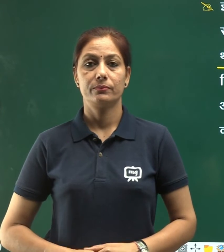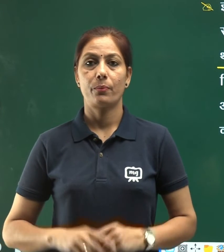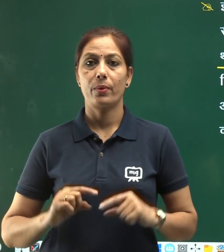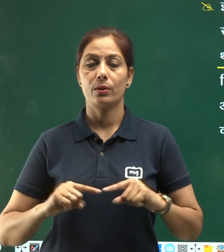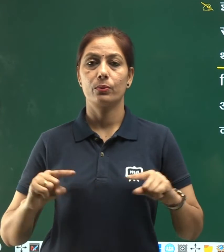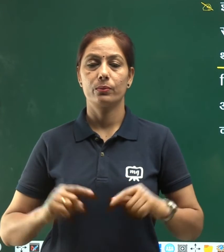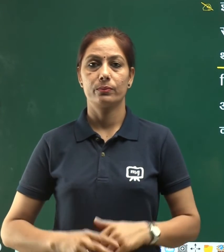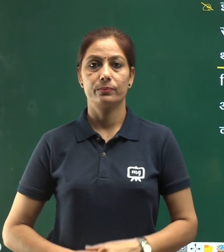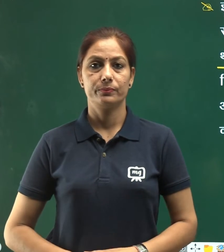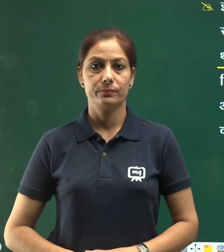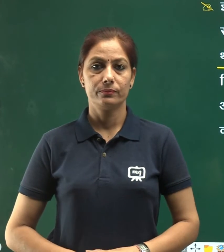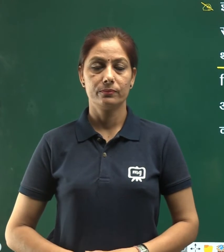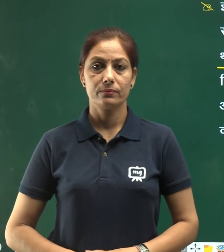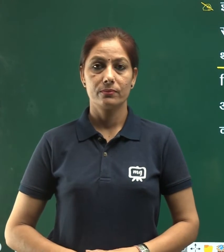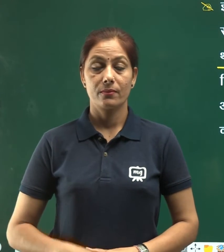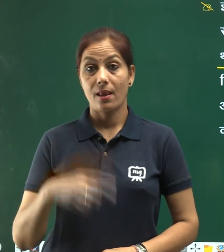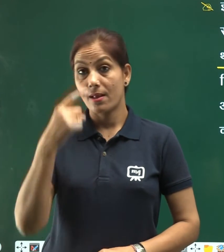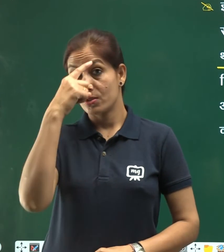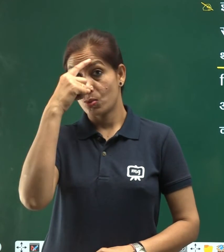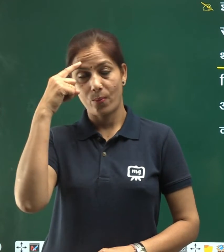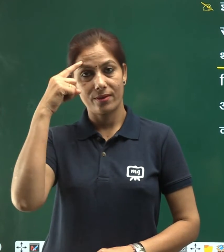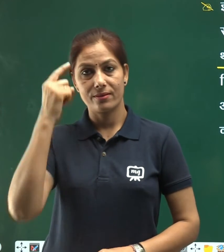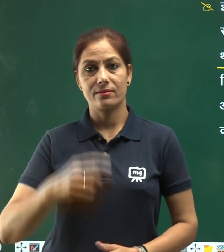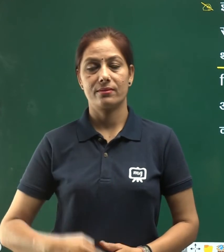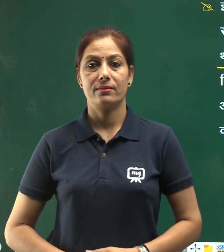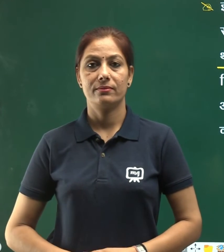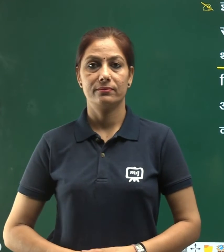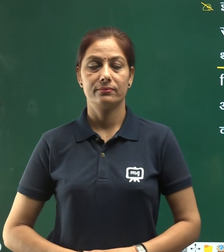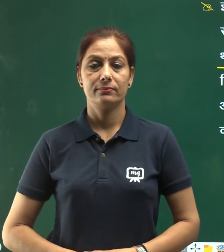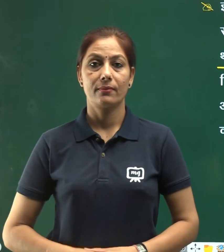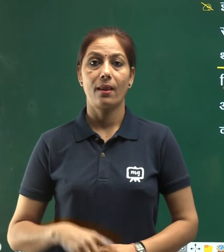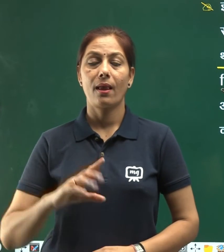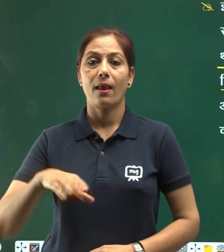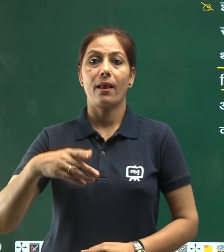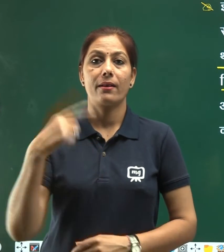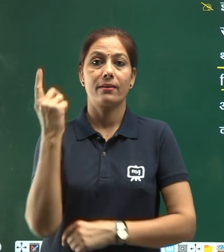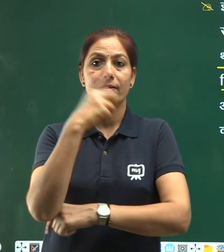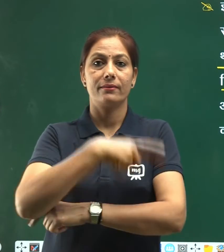परंतु सौभाग्य से एक दिन